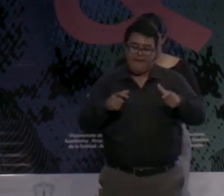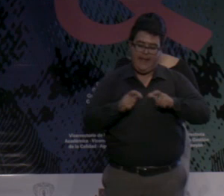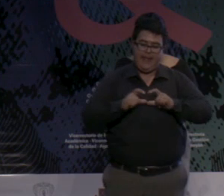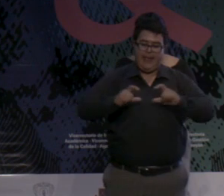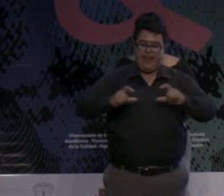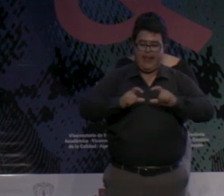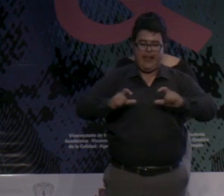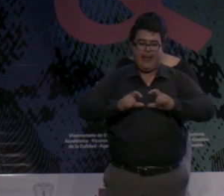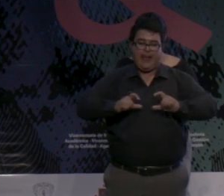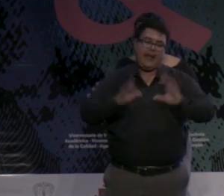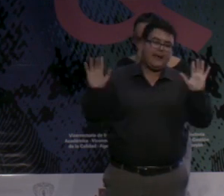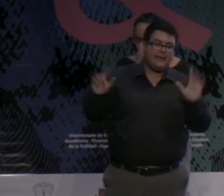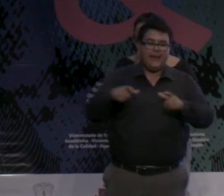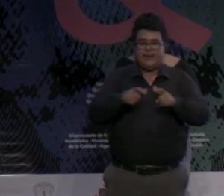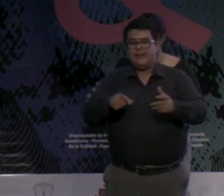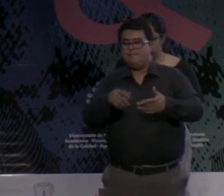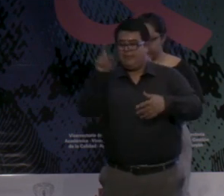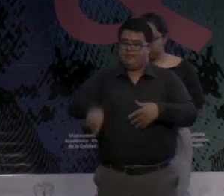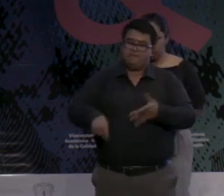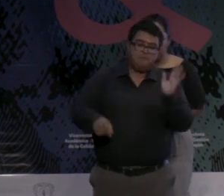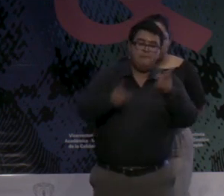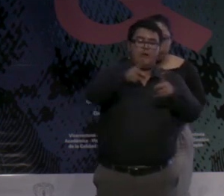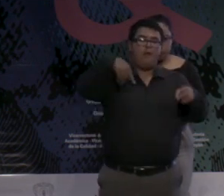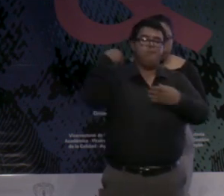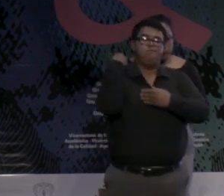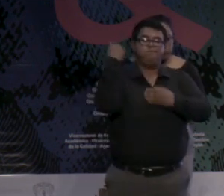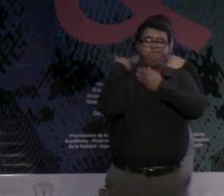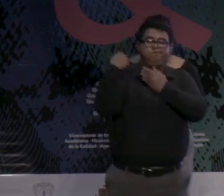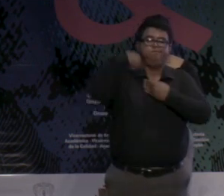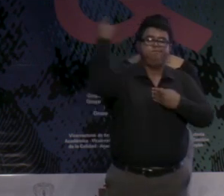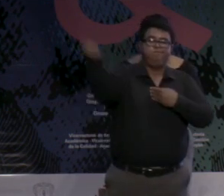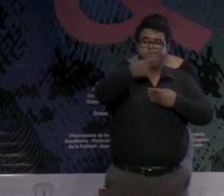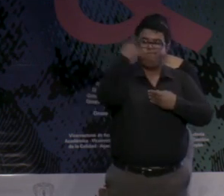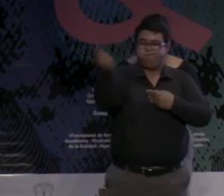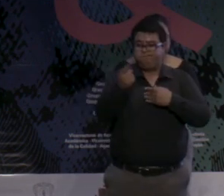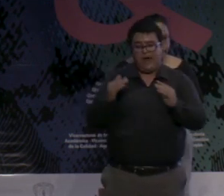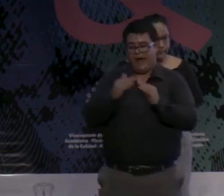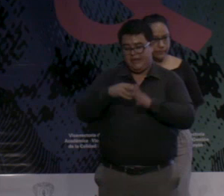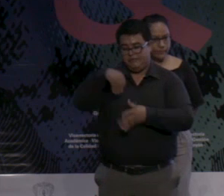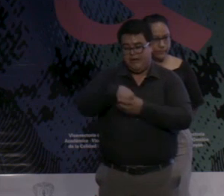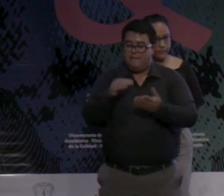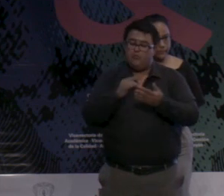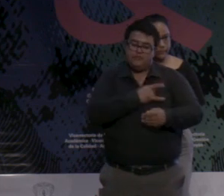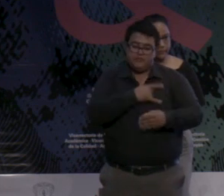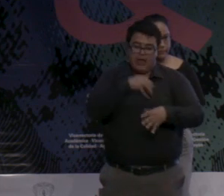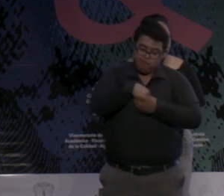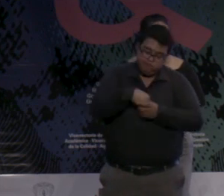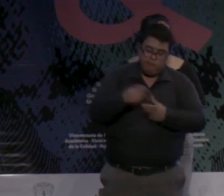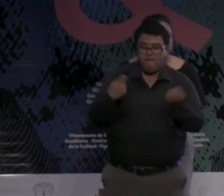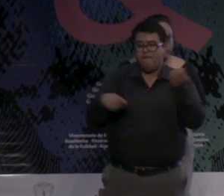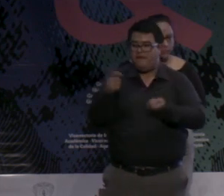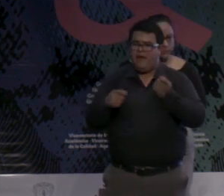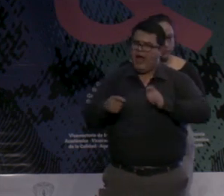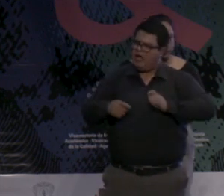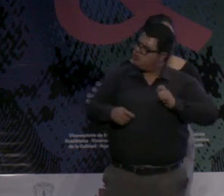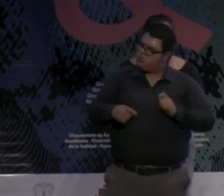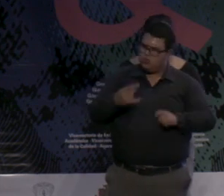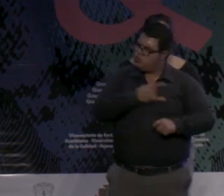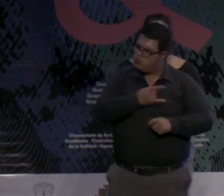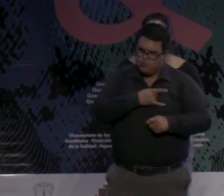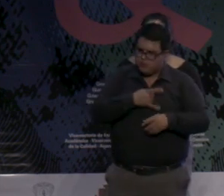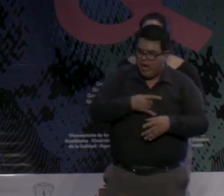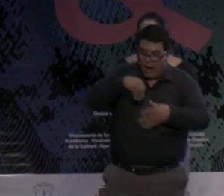entren las personas o que se hagan ventas, y sus argumentos, como todas las universidades, son higiene, es que el manejo de comida debe